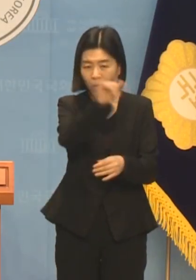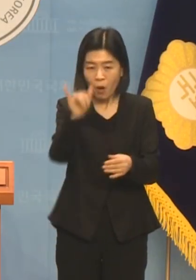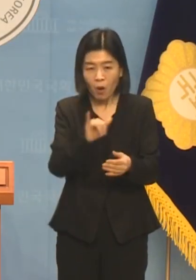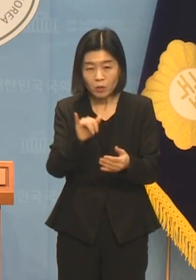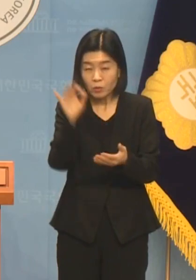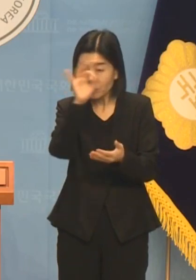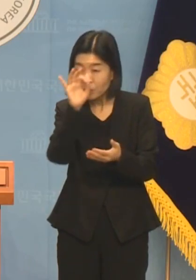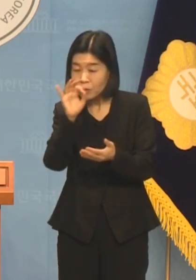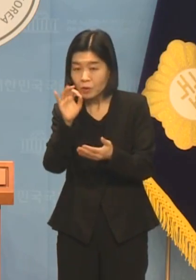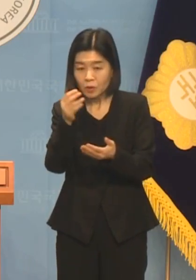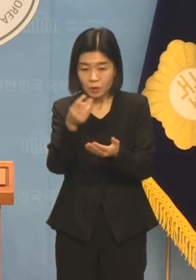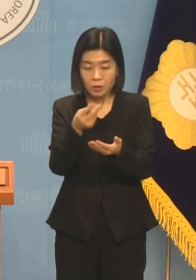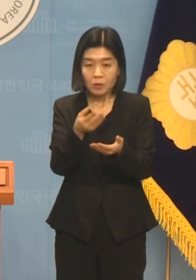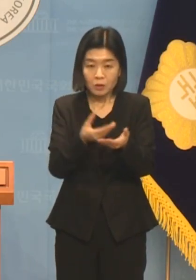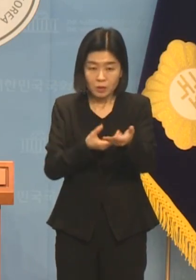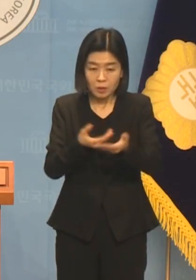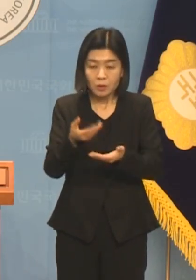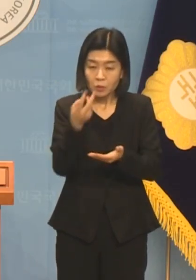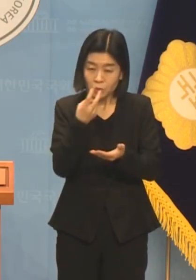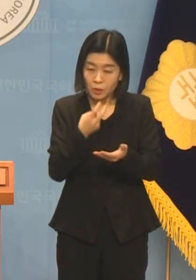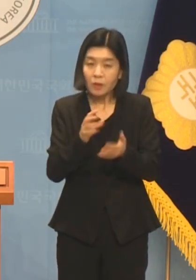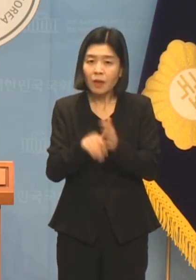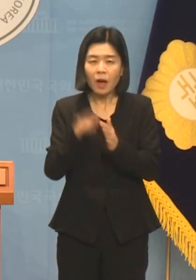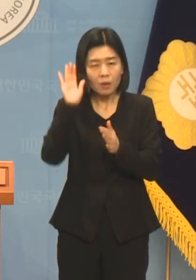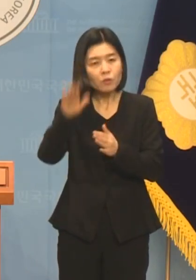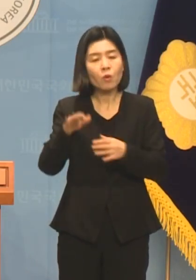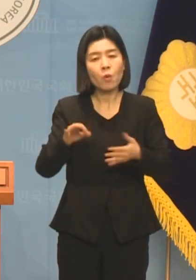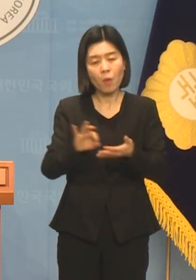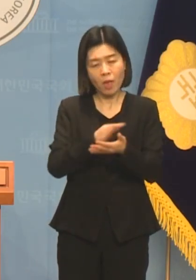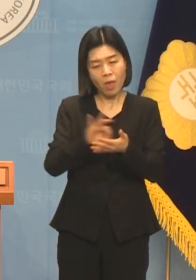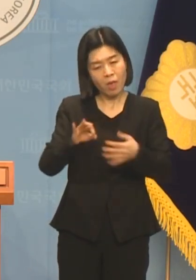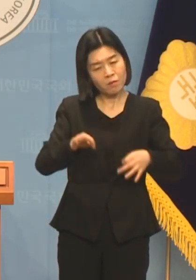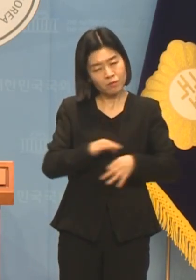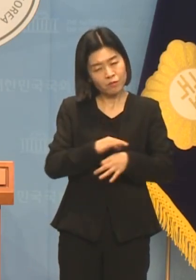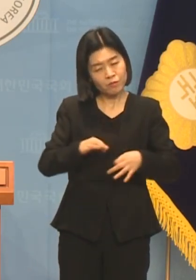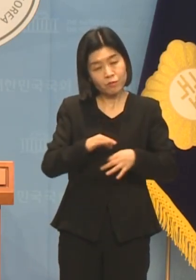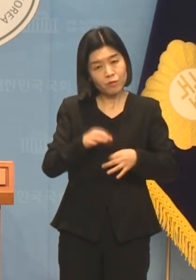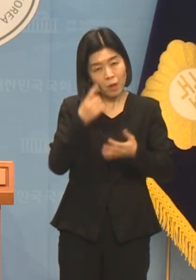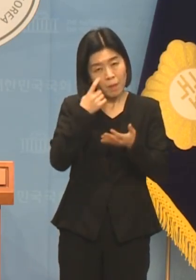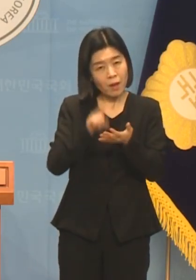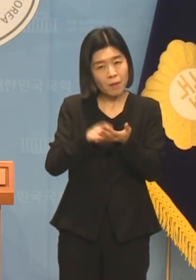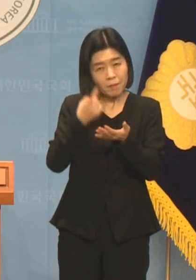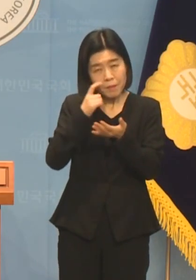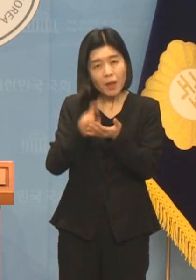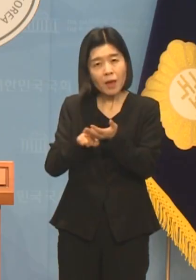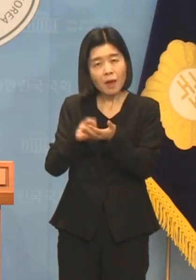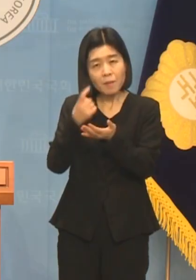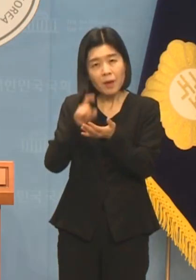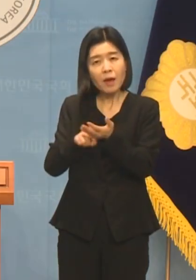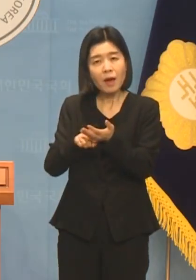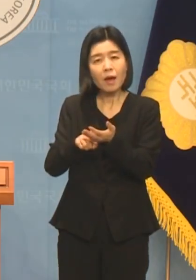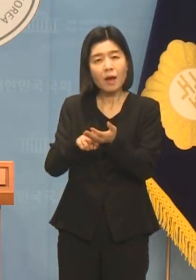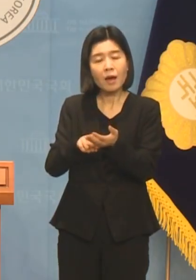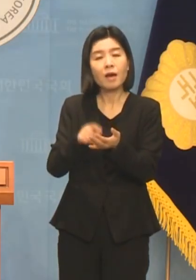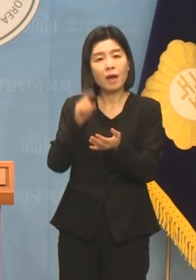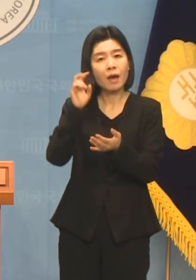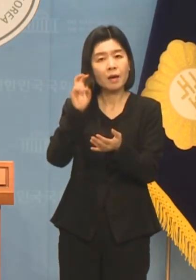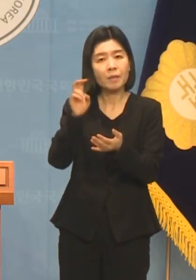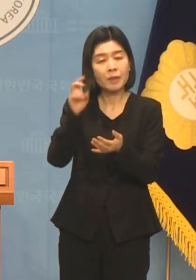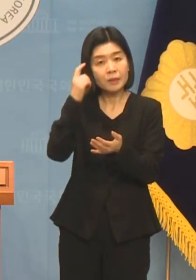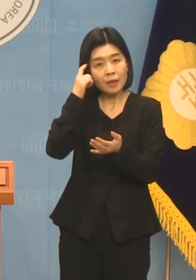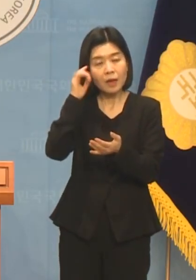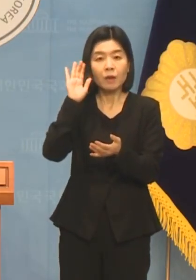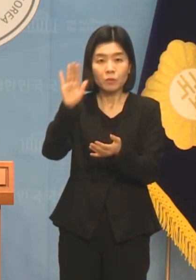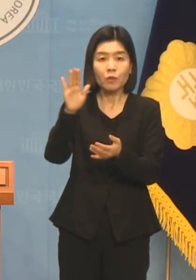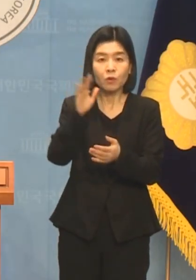회계상의 부정 집행 사례들이 나올 것으로 이렇게 추정이 됩니다. 앞으로도 계속 추가적인 자료를